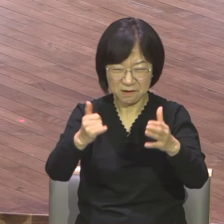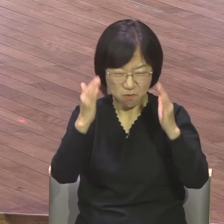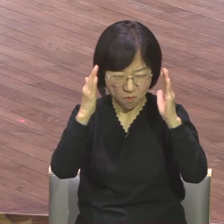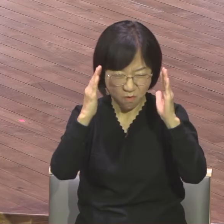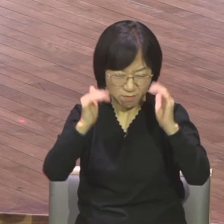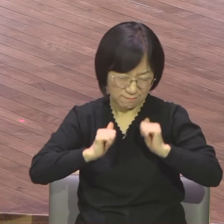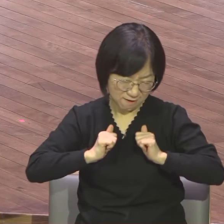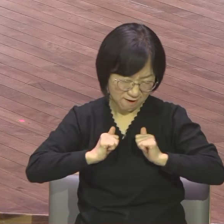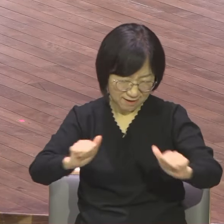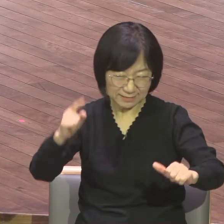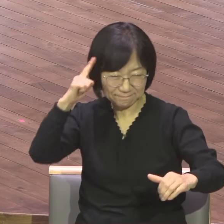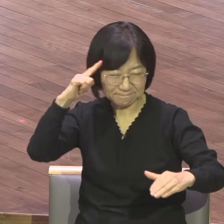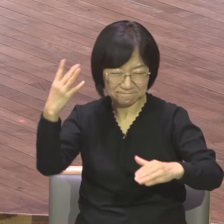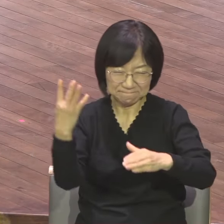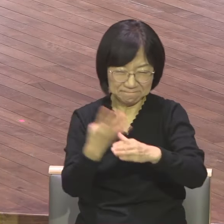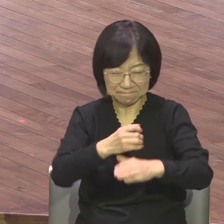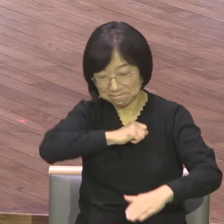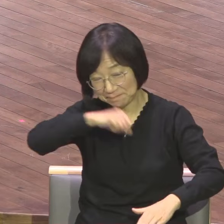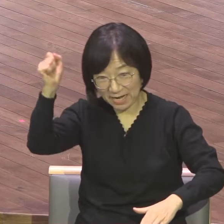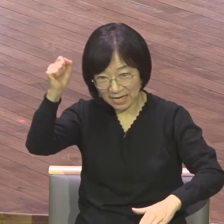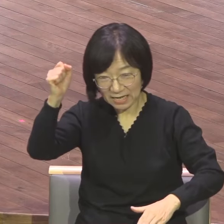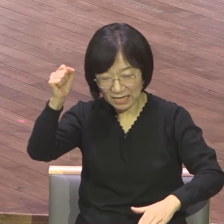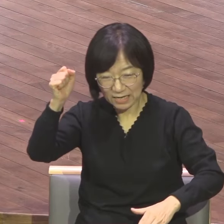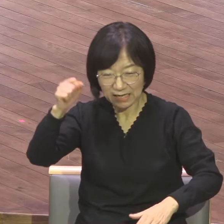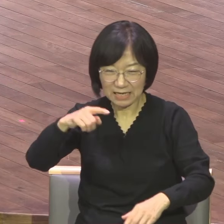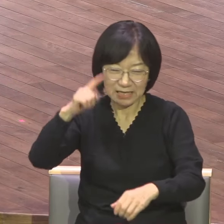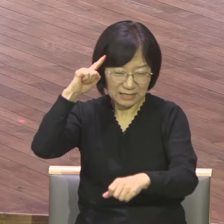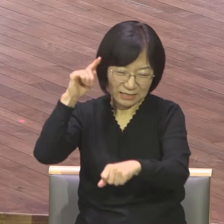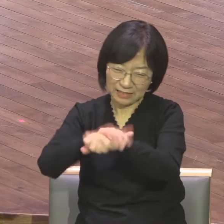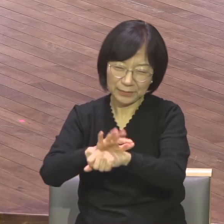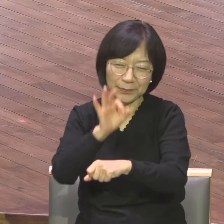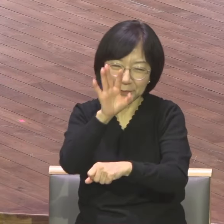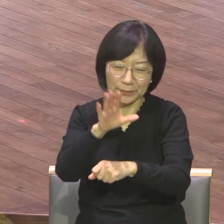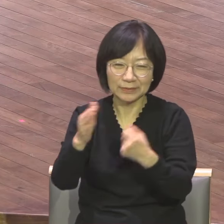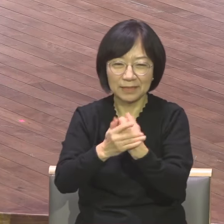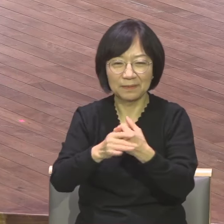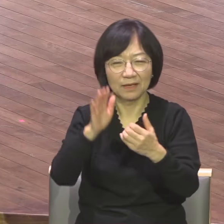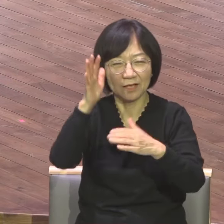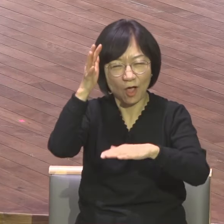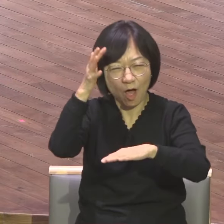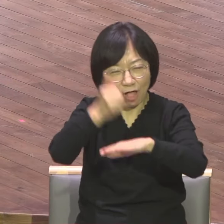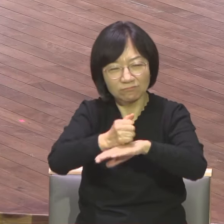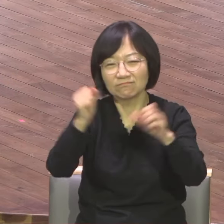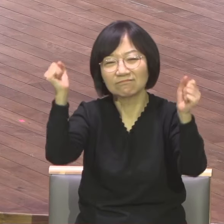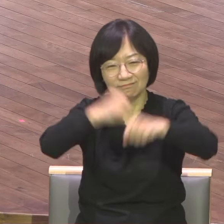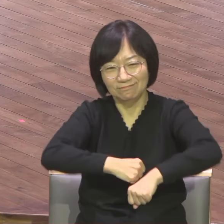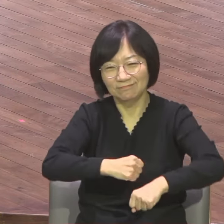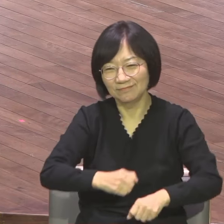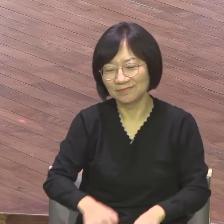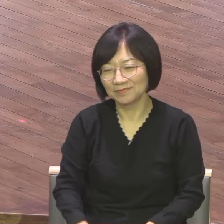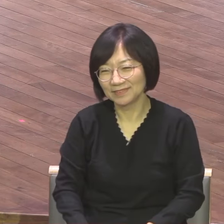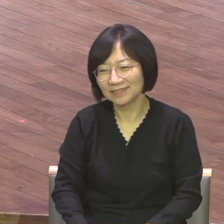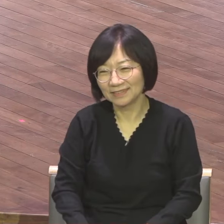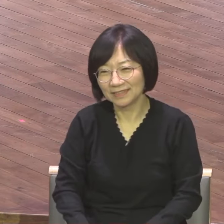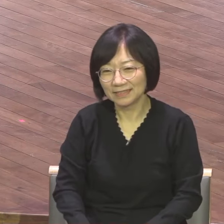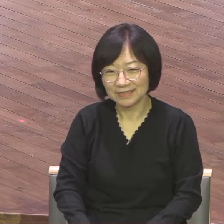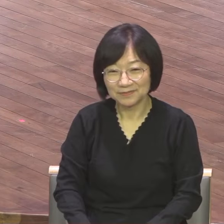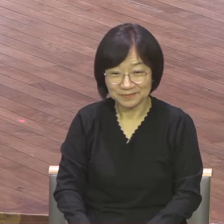아무리 많아가지고 그 사람 지혜 없는 사람 그거 다 망해요. 결국은 지금 시간표로